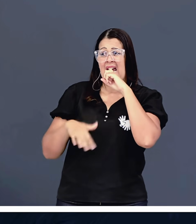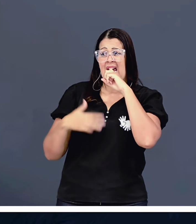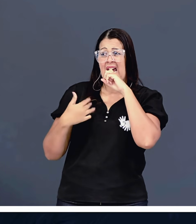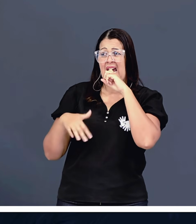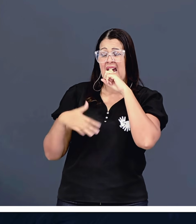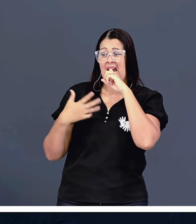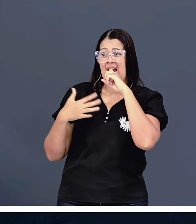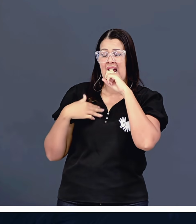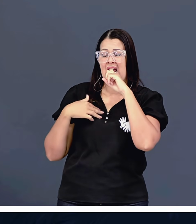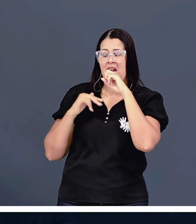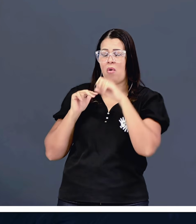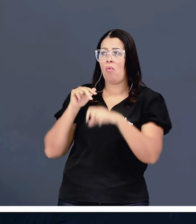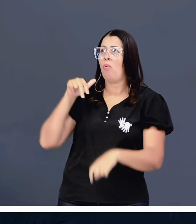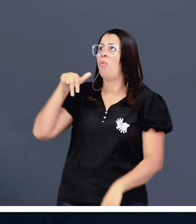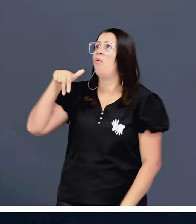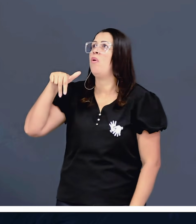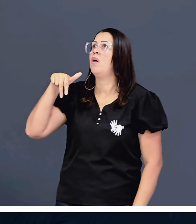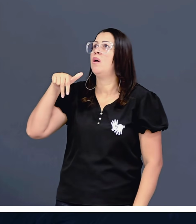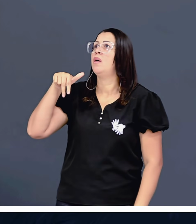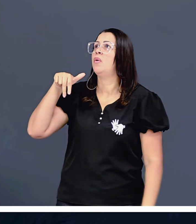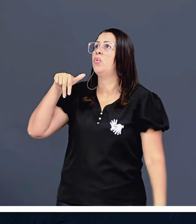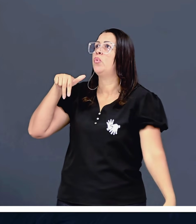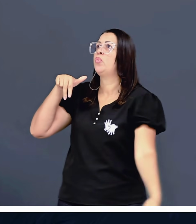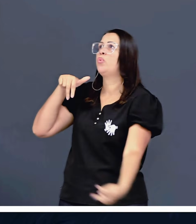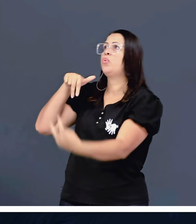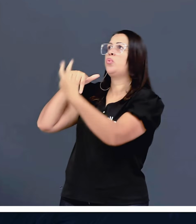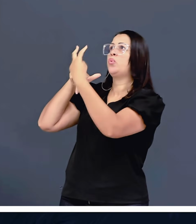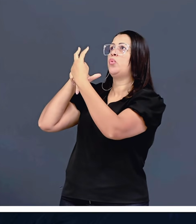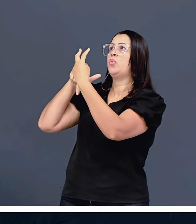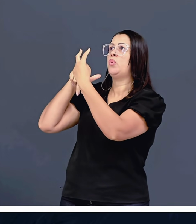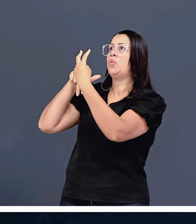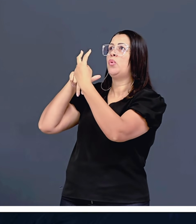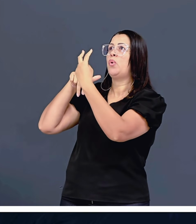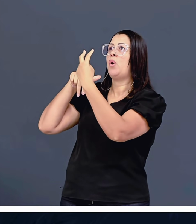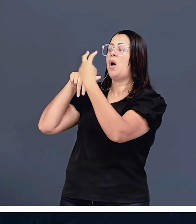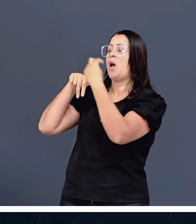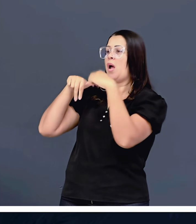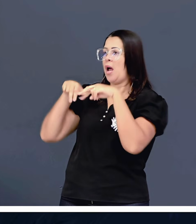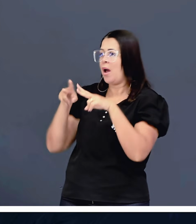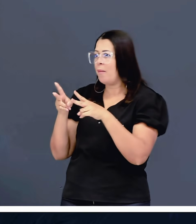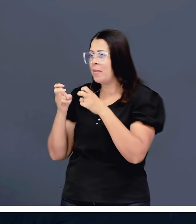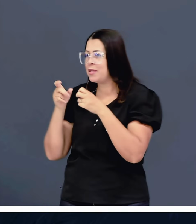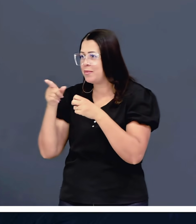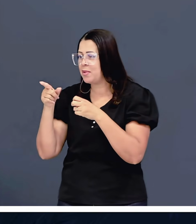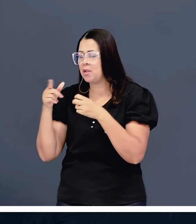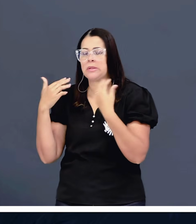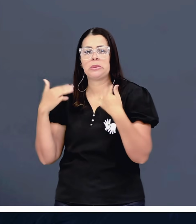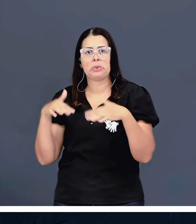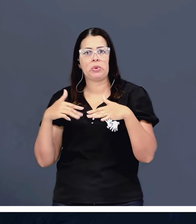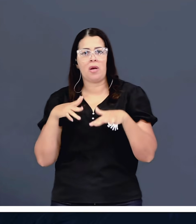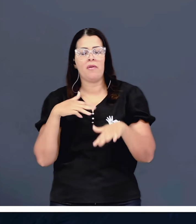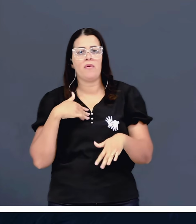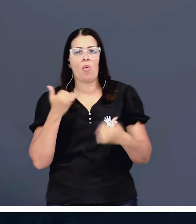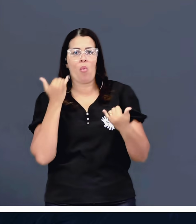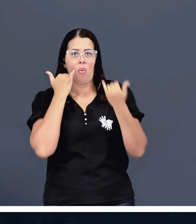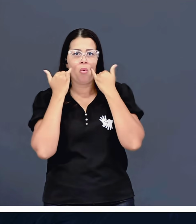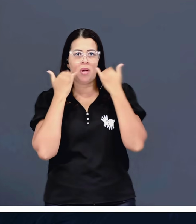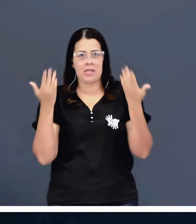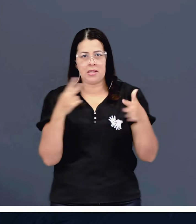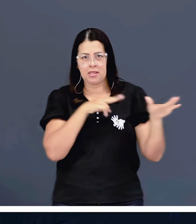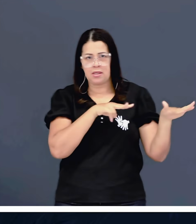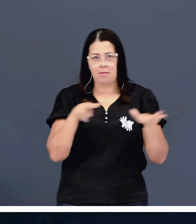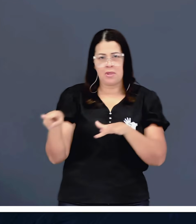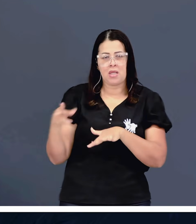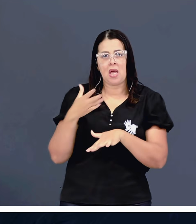que eu estive diante do Senhor, e aí eu vi o resultado deles. Eu vi uma notícia essa semana, né? Do pai do